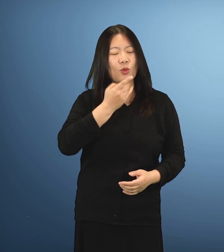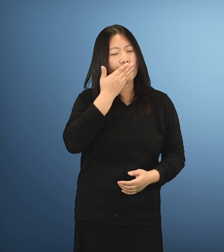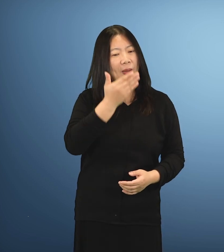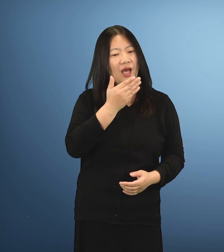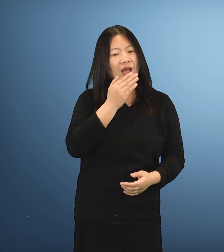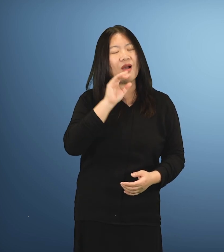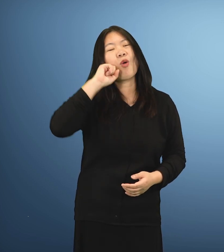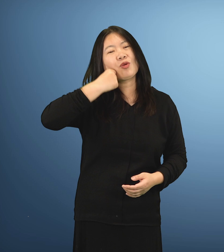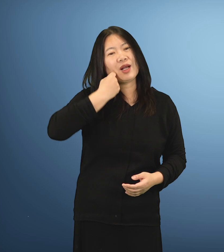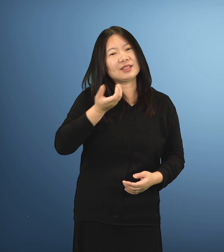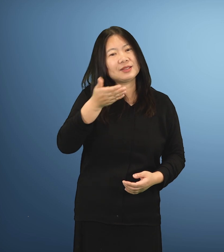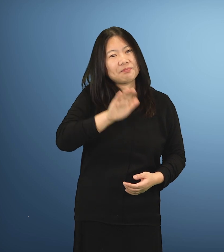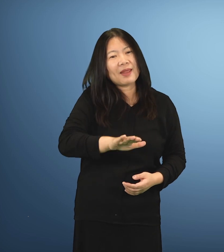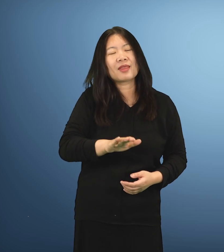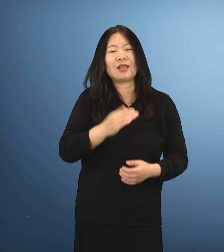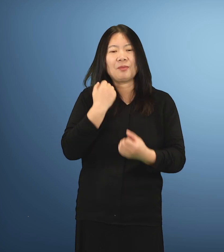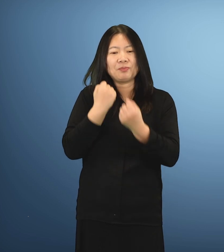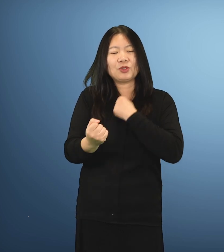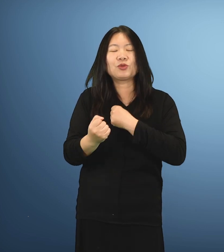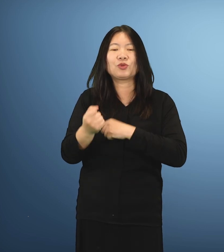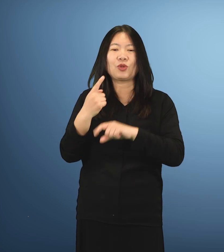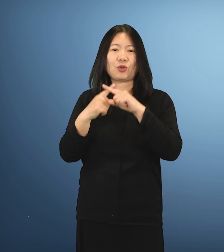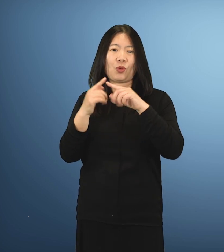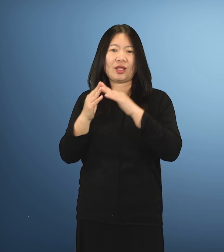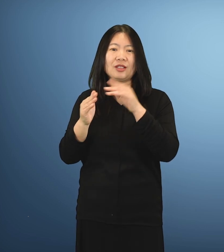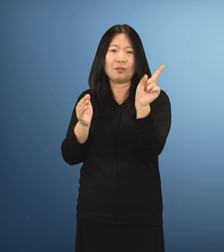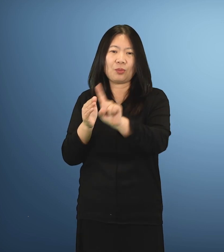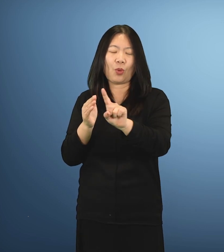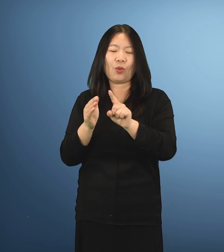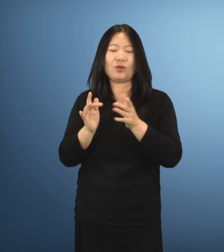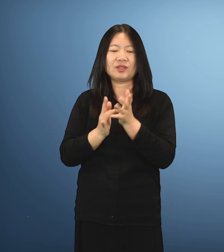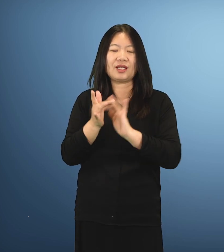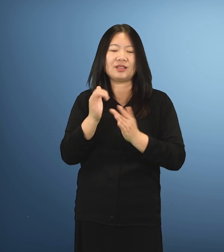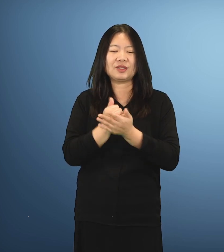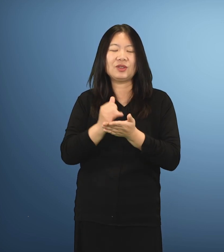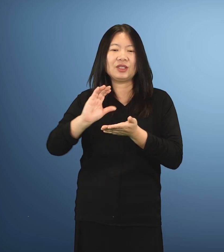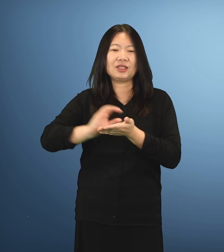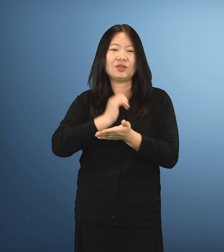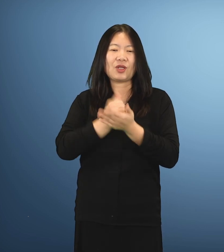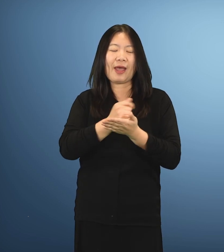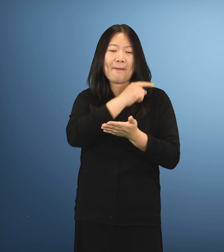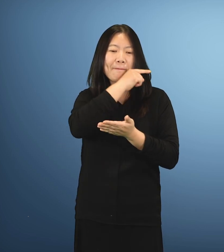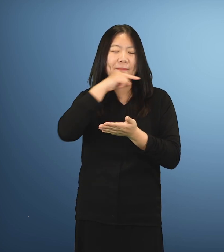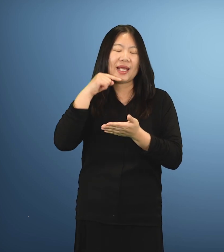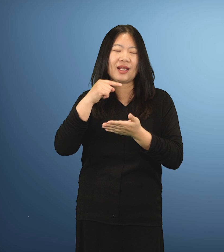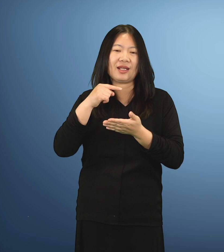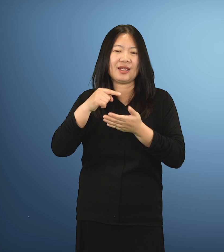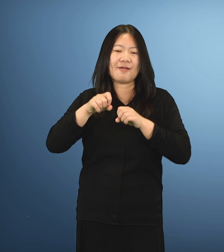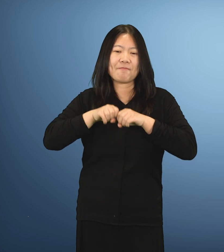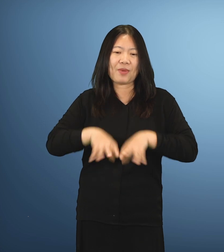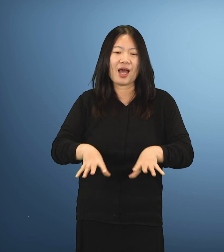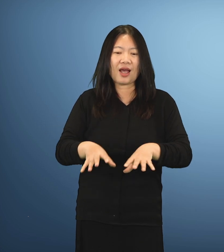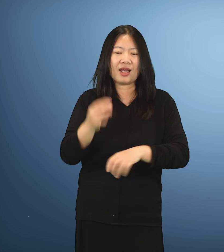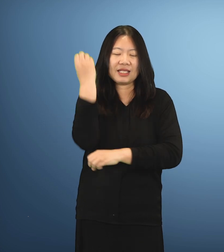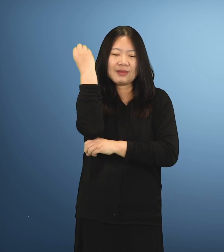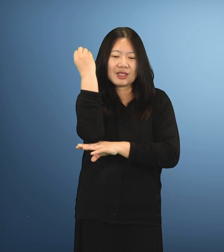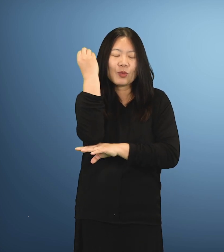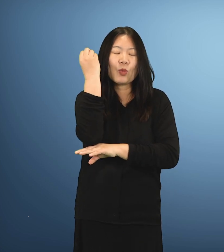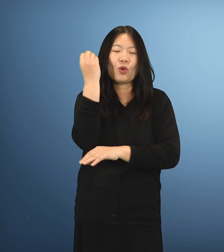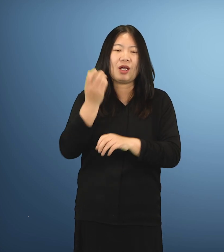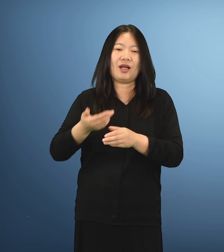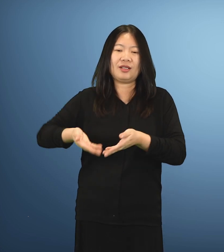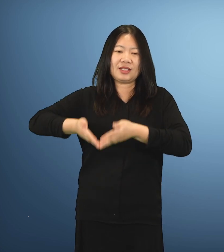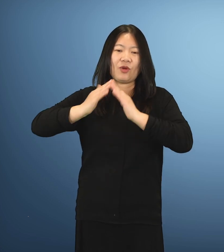교회는 그 위에 그리스도의 피를 근거로 사도들의 터 위에 세워진 교회는 뭘 갖는 겁니까?